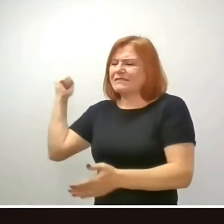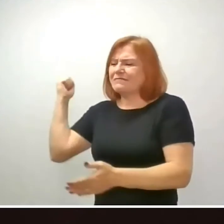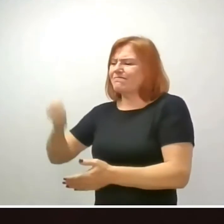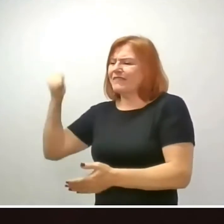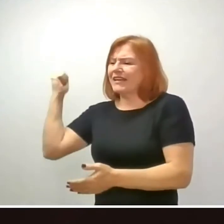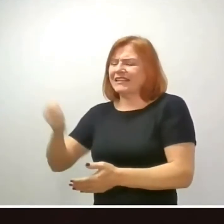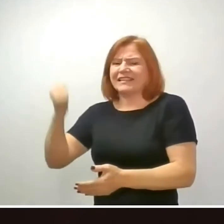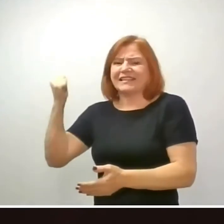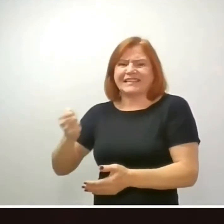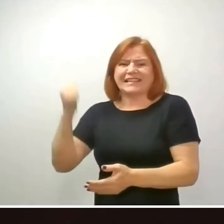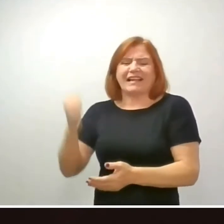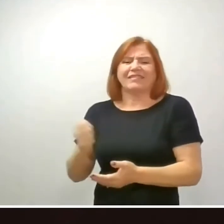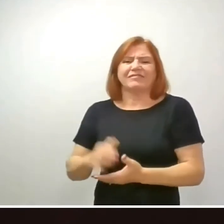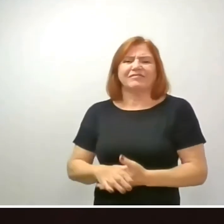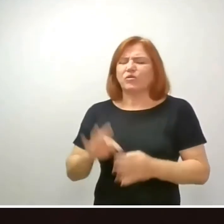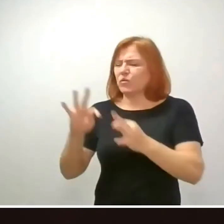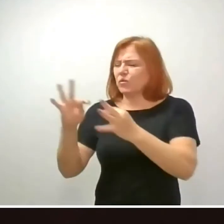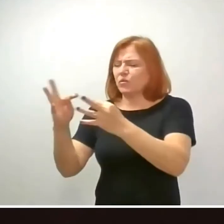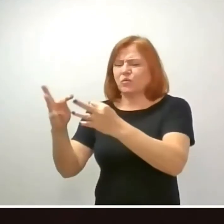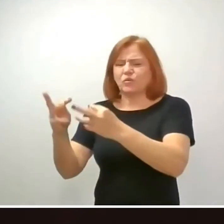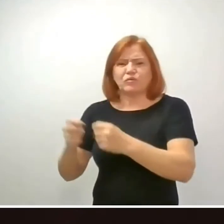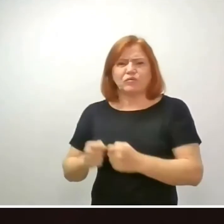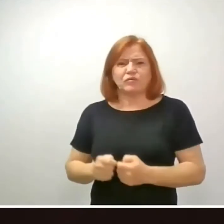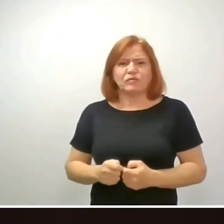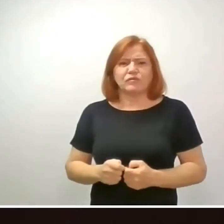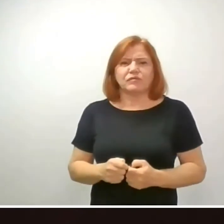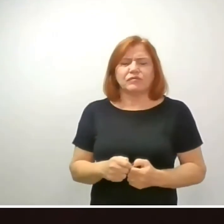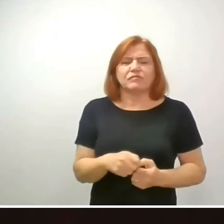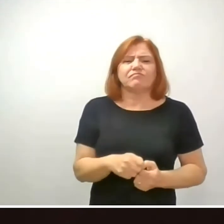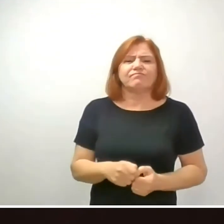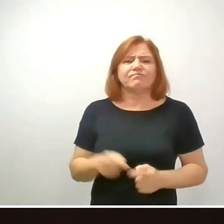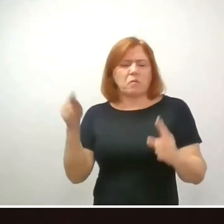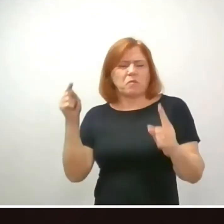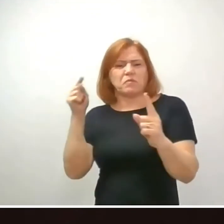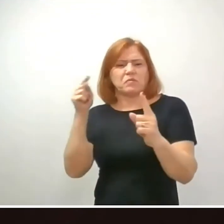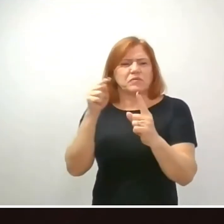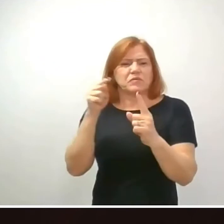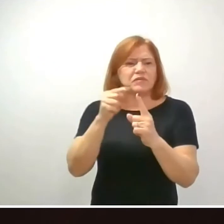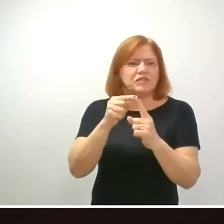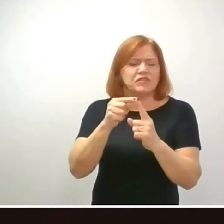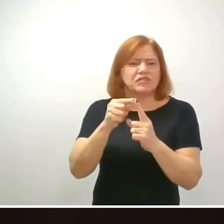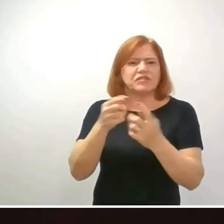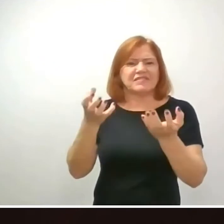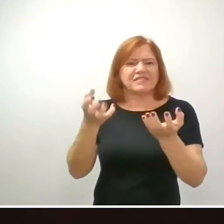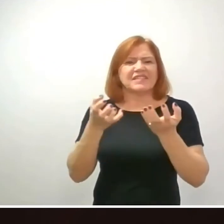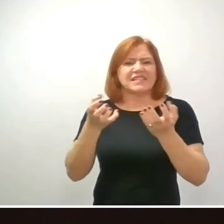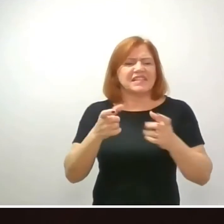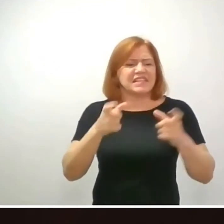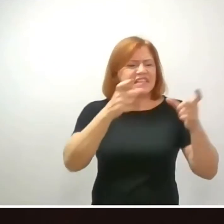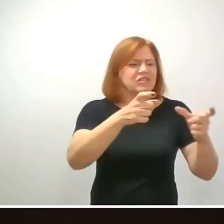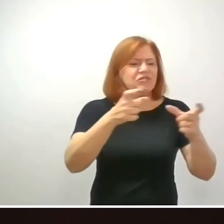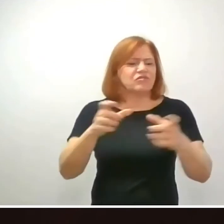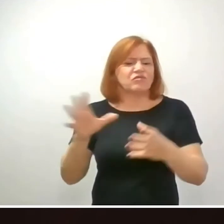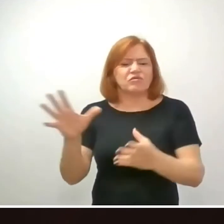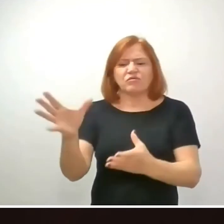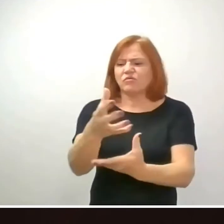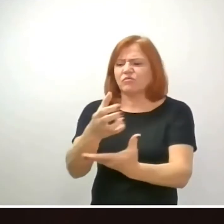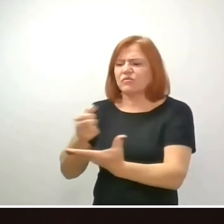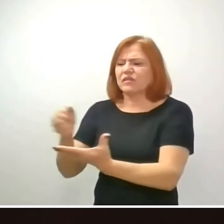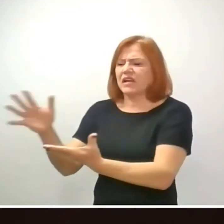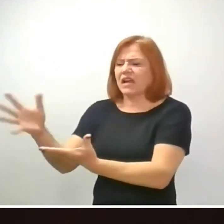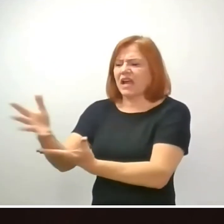era tomar posse das charmosas regiões do sul da França, assim como